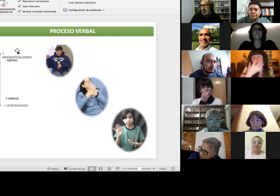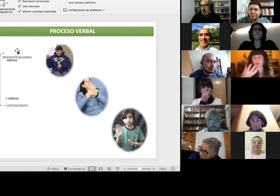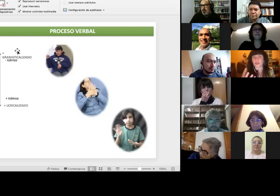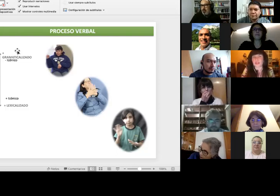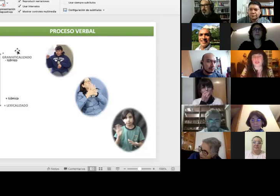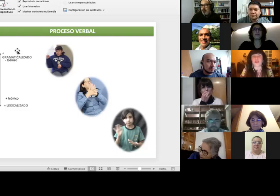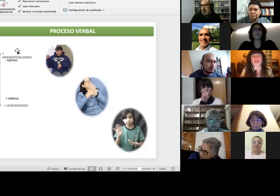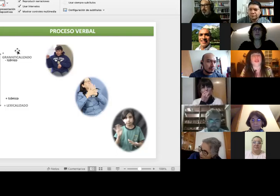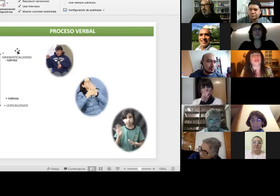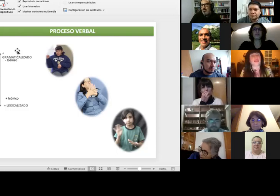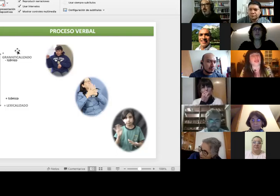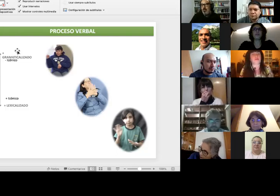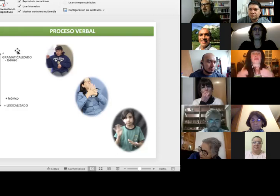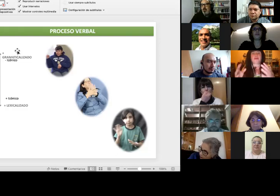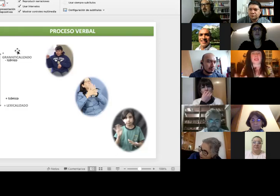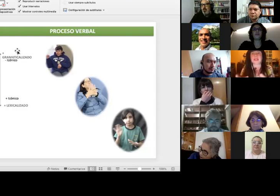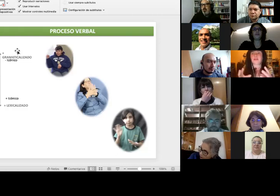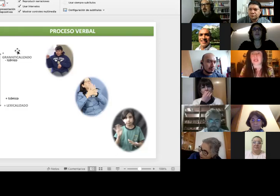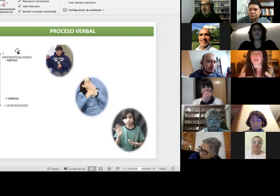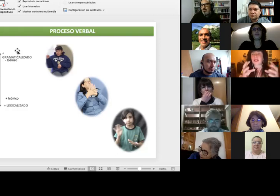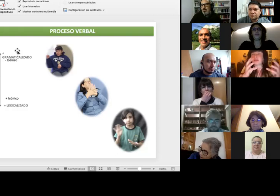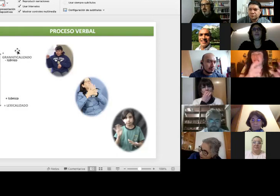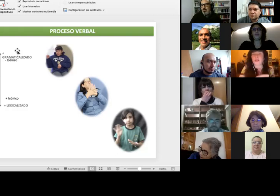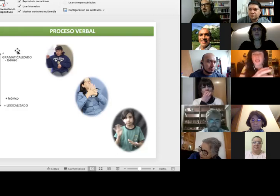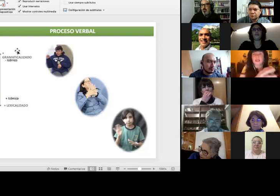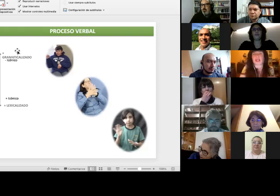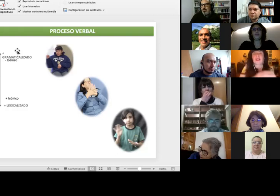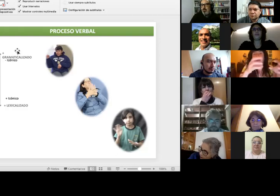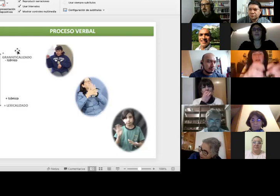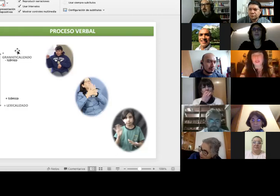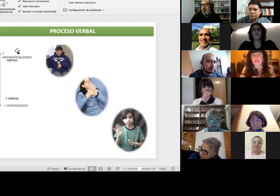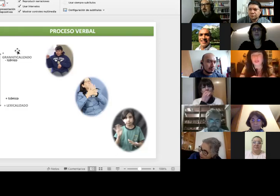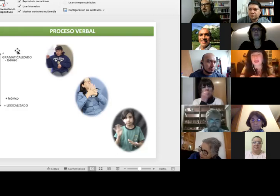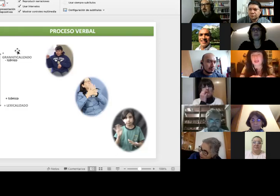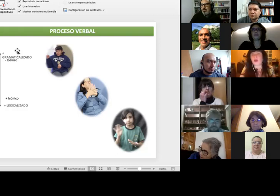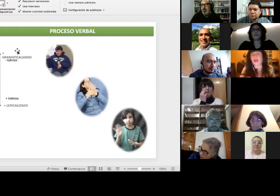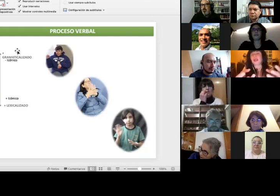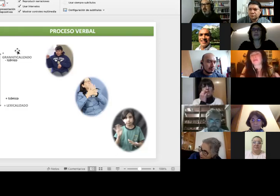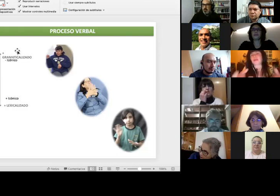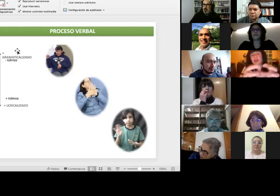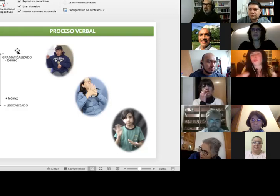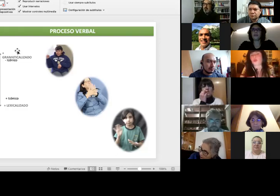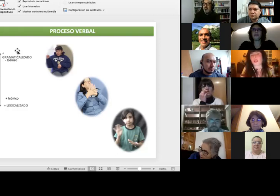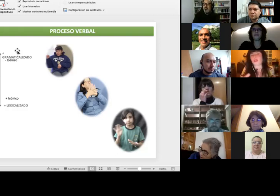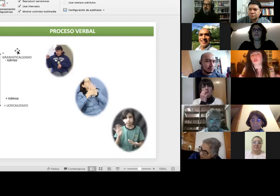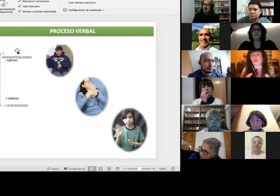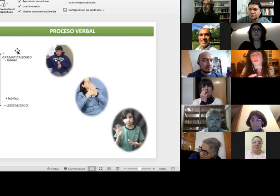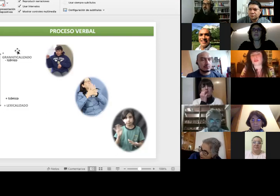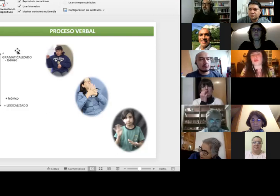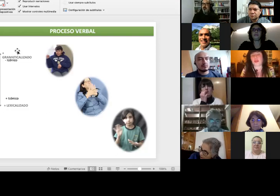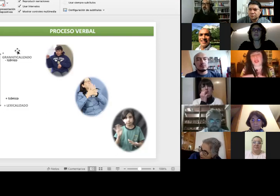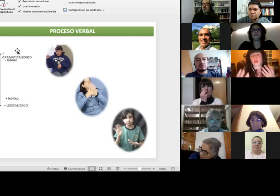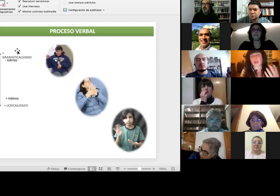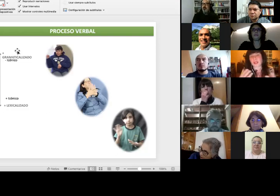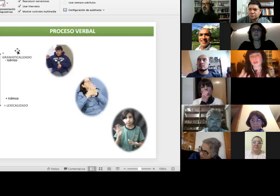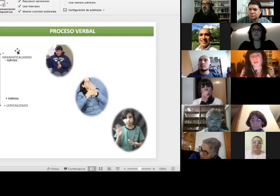en el rostro, ¿cierto? Que más bien se refieren a significados que están dentro de la lengua y que, tal como ocurre con todos los